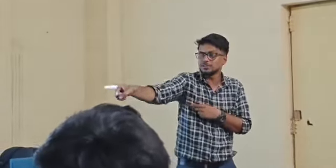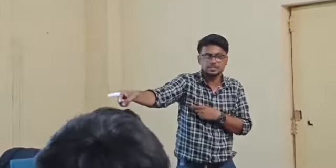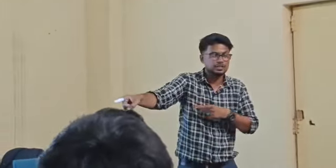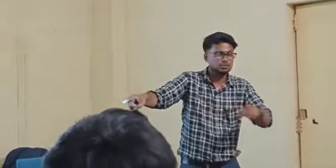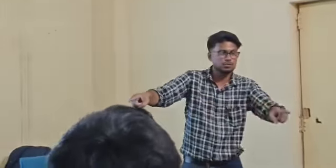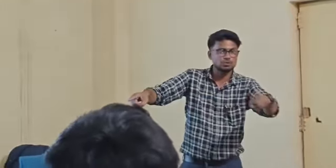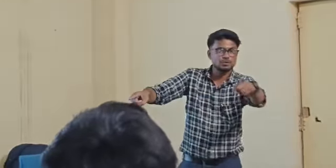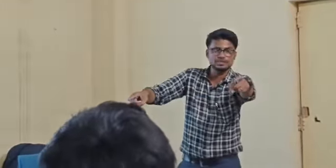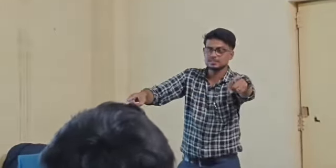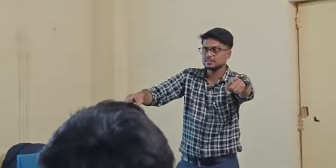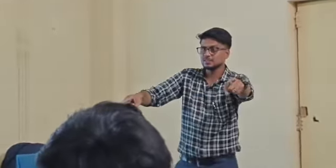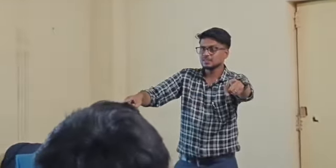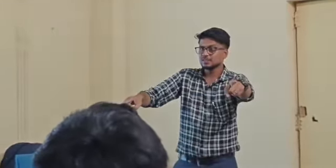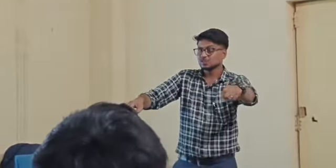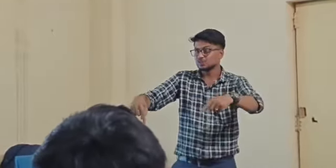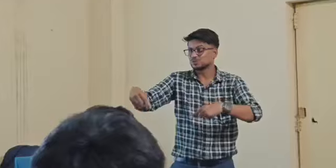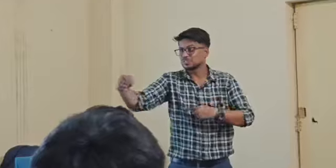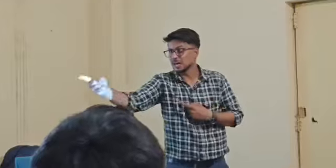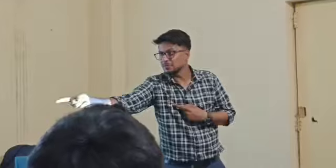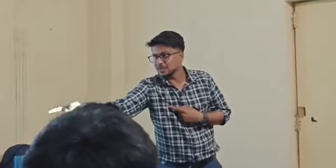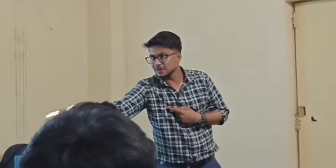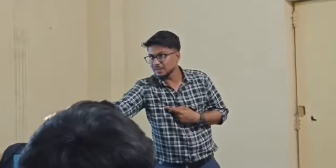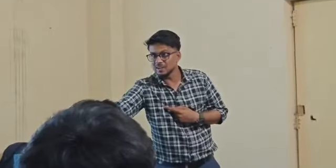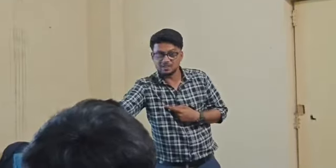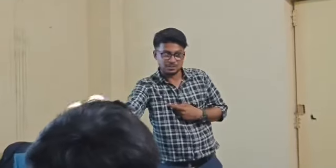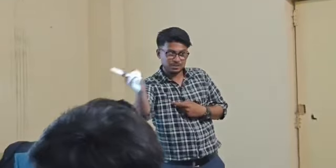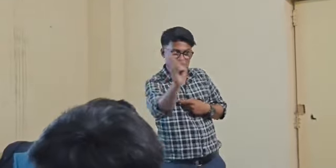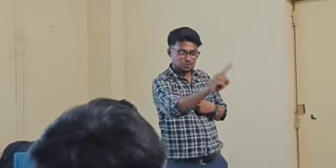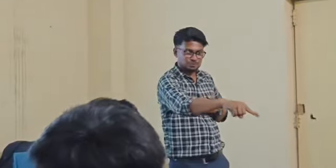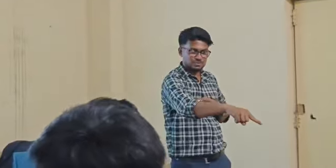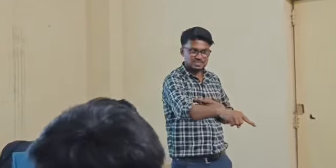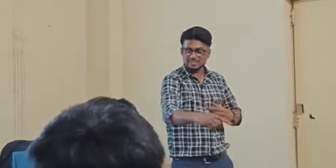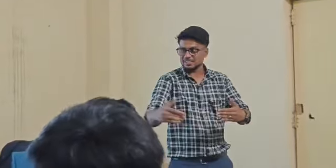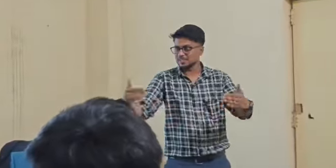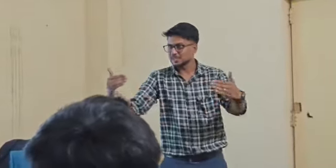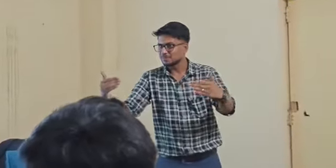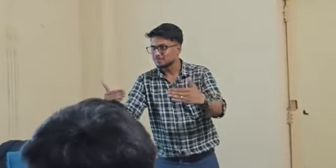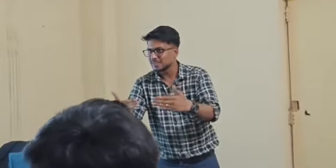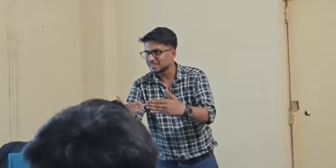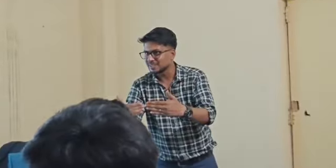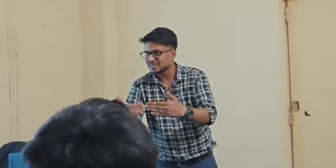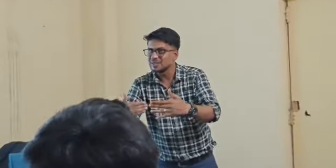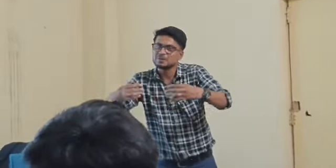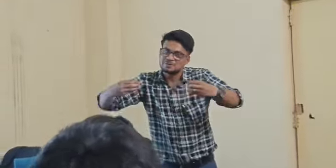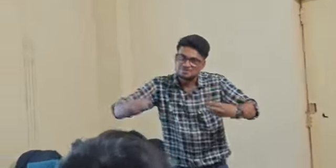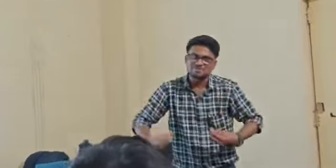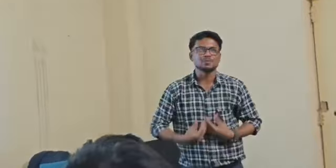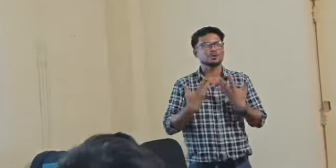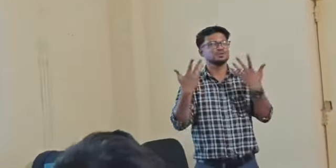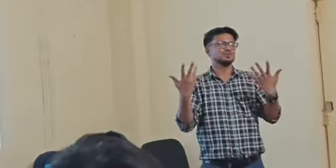ये वो ऐसे। तो सामने वाला तुमसे मिलके खुश,